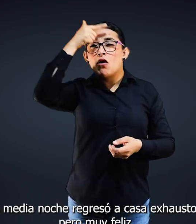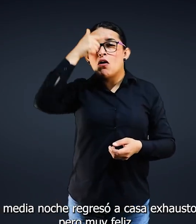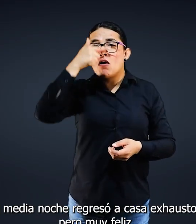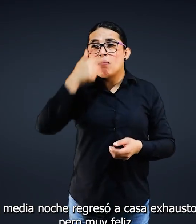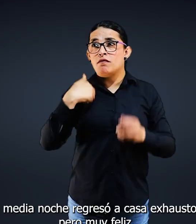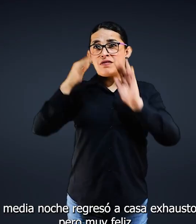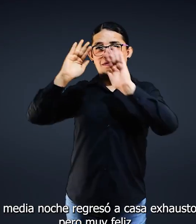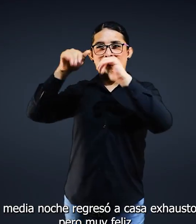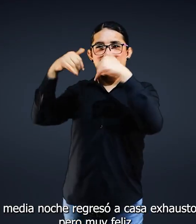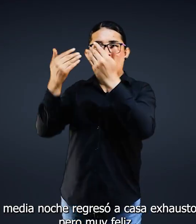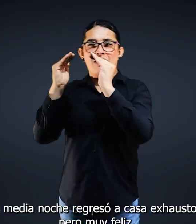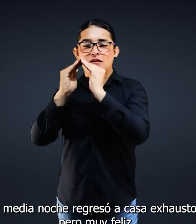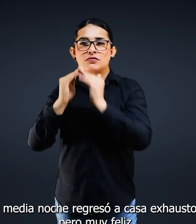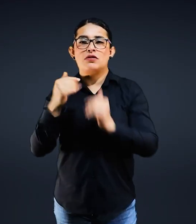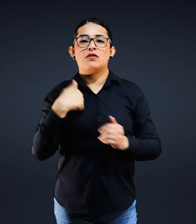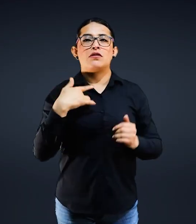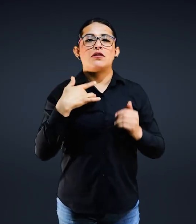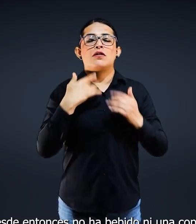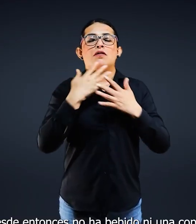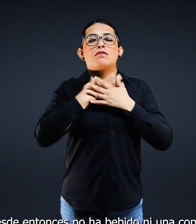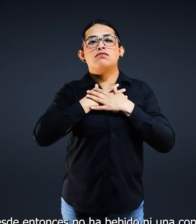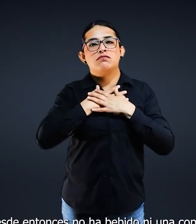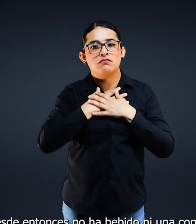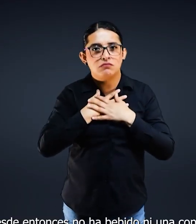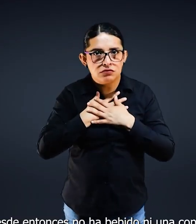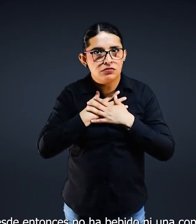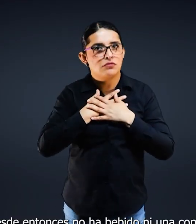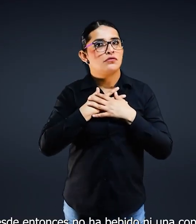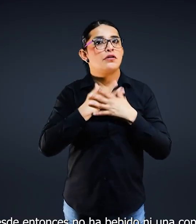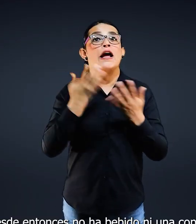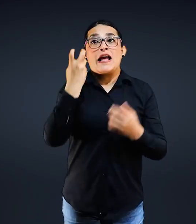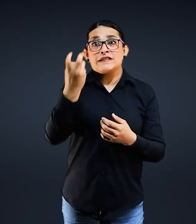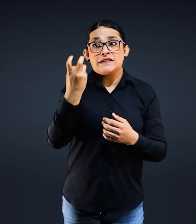casa exhausto, pero muy feliz. Desde entonces no ha bebido ni una copa.